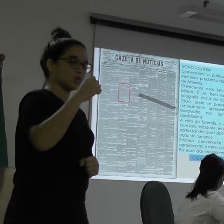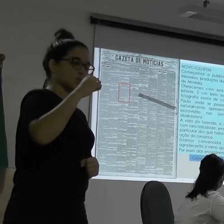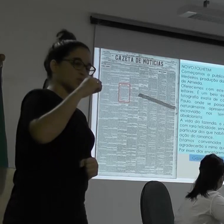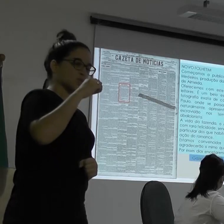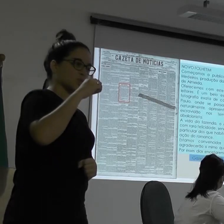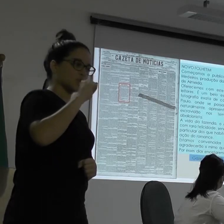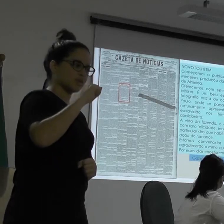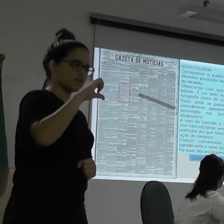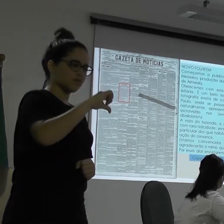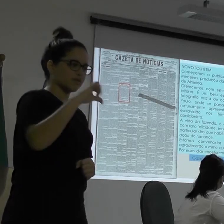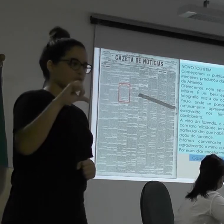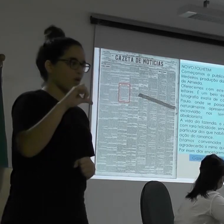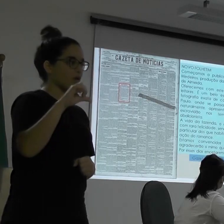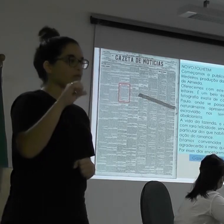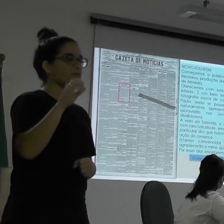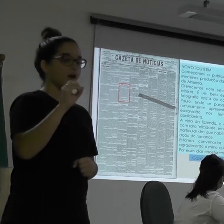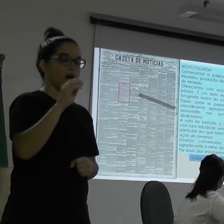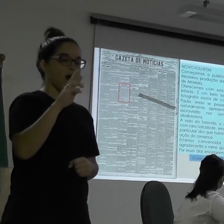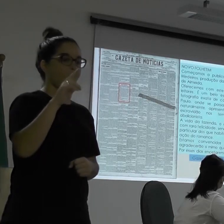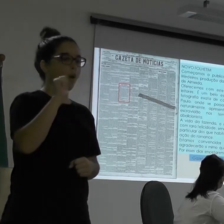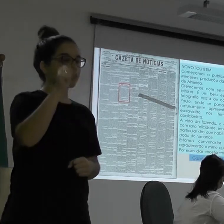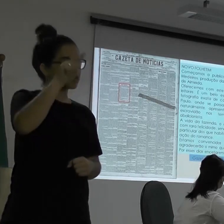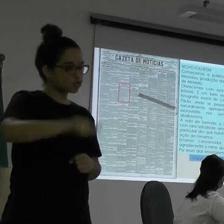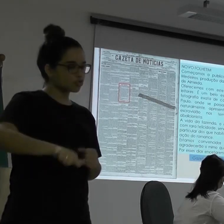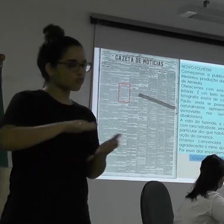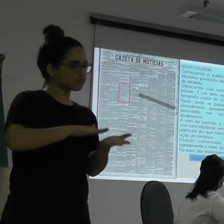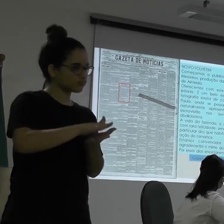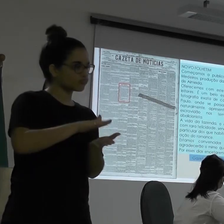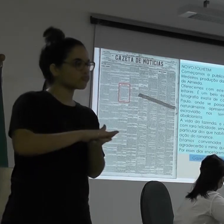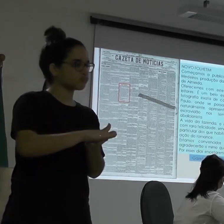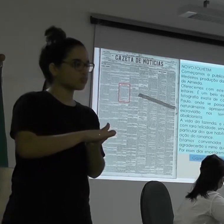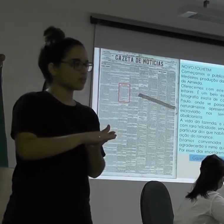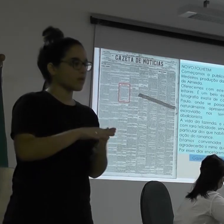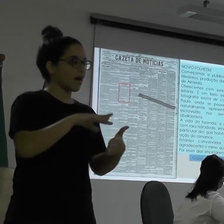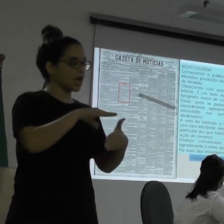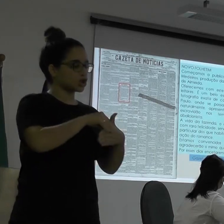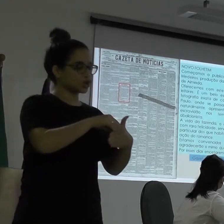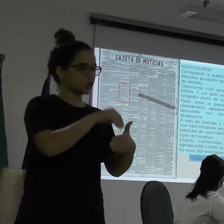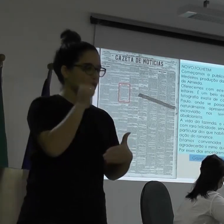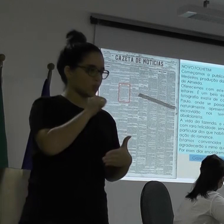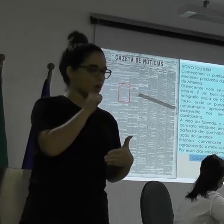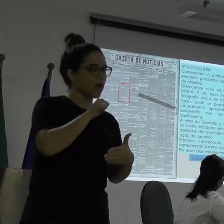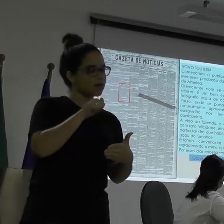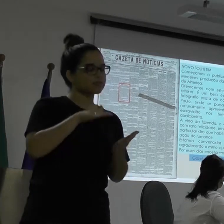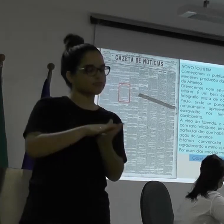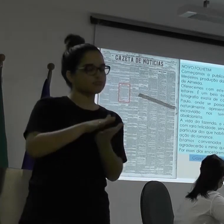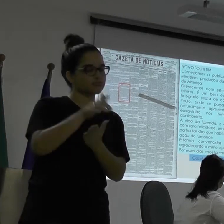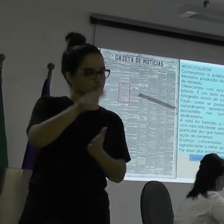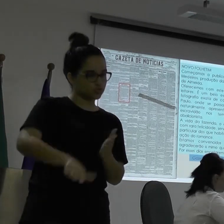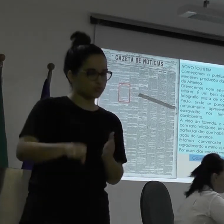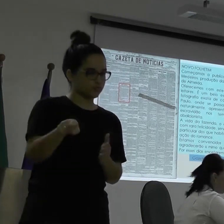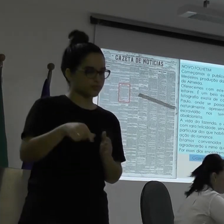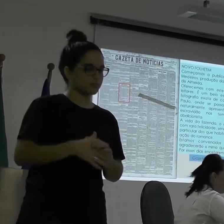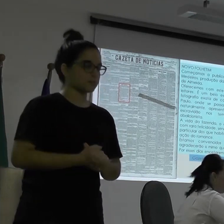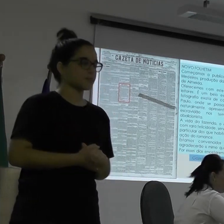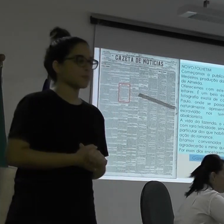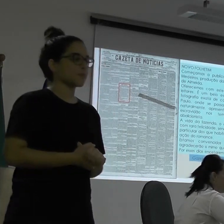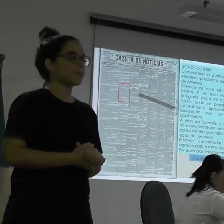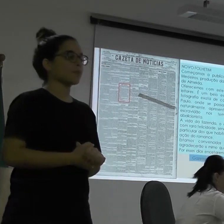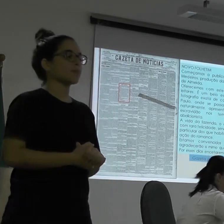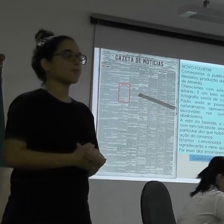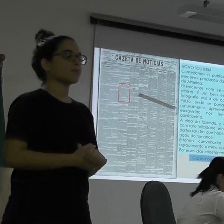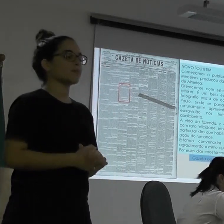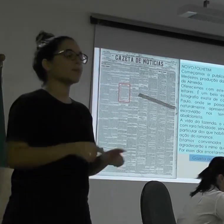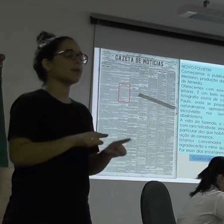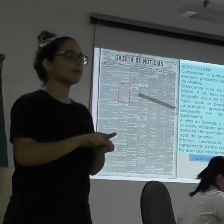1999, a obra ganhou sua segunda edição revista pela editora Mulheres. A obra da escritora carioca tem mais duas últimas